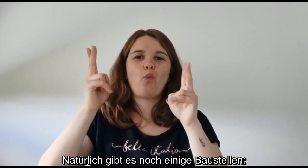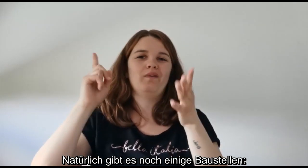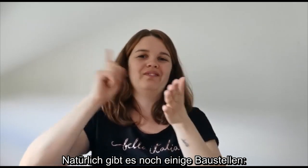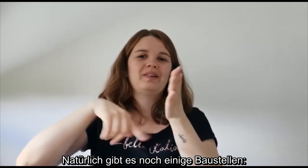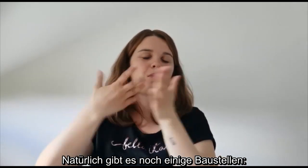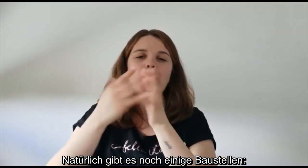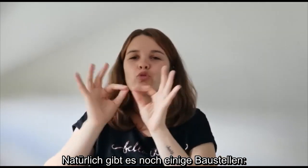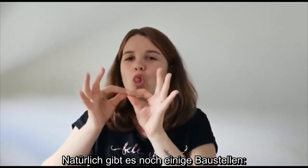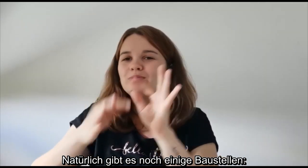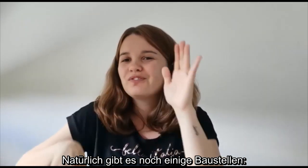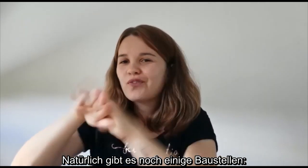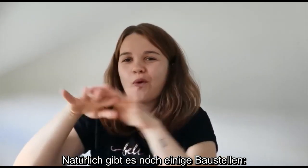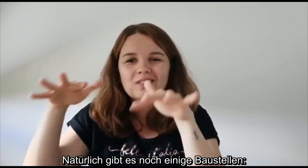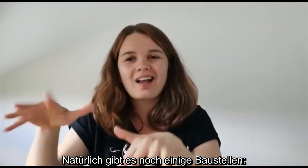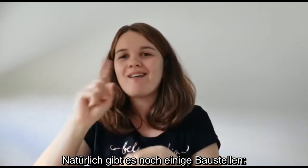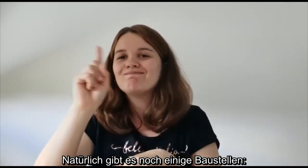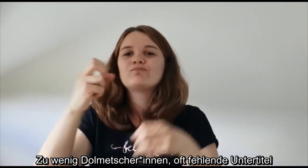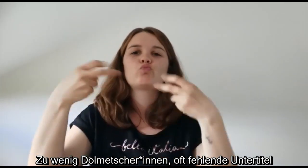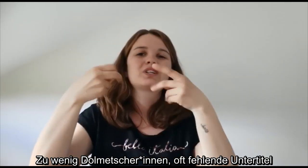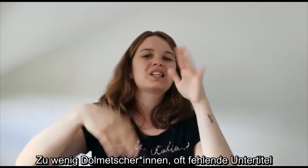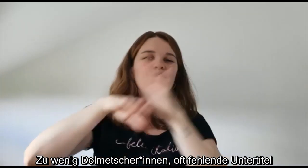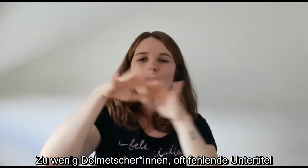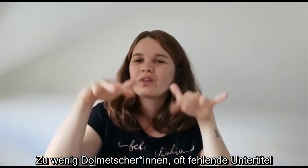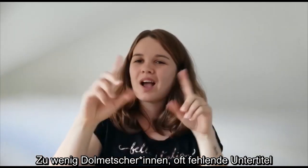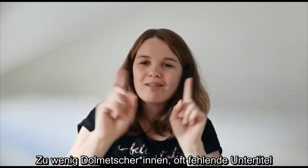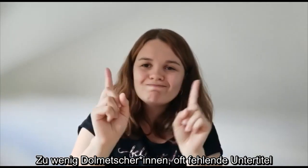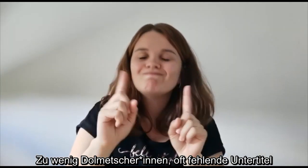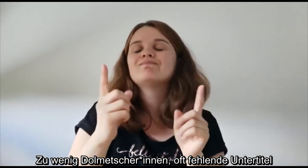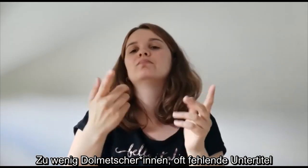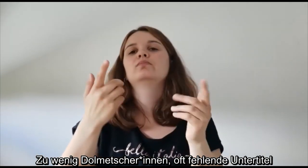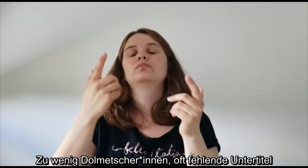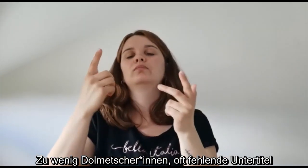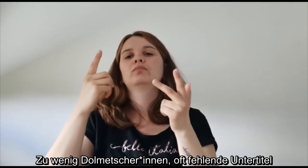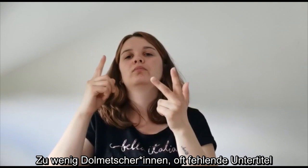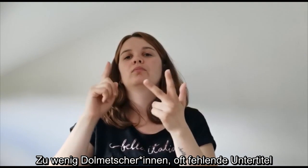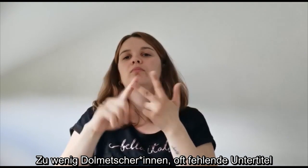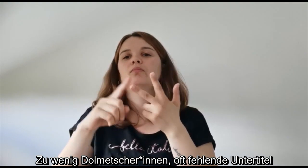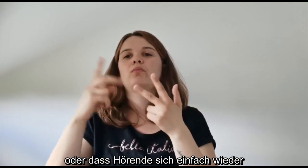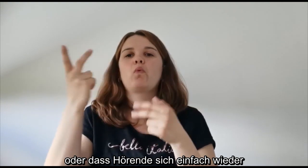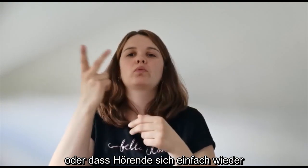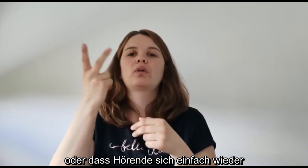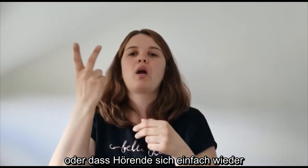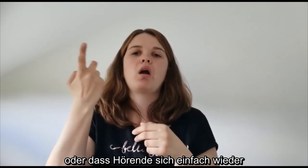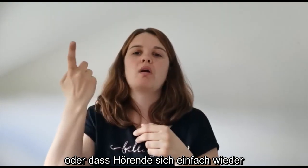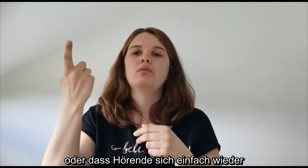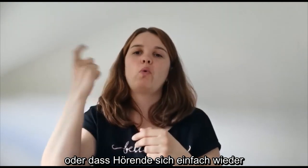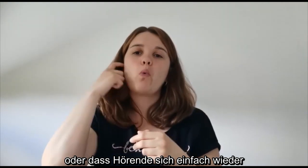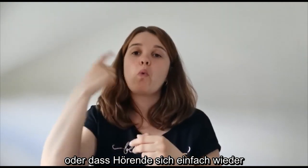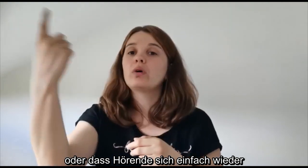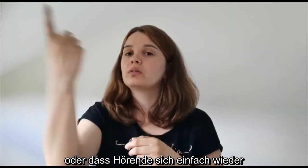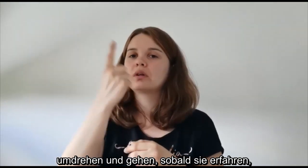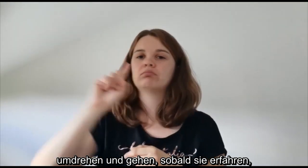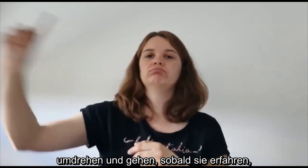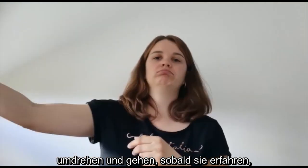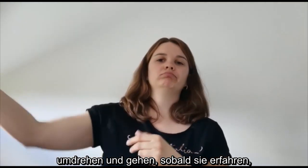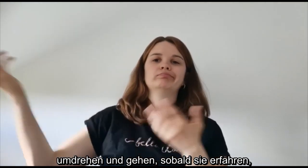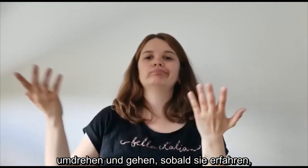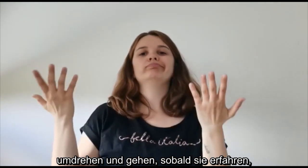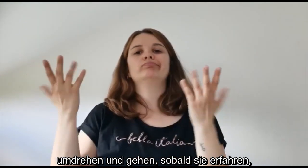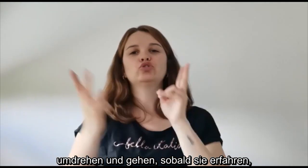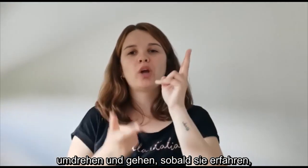Natürlich gibt es noch einige Baustellen Zu wenig Dolmetscher Oft fehlen Untertitel Oder das Hörende sich einfach wieder